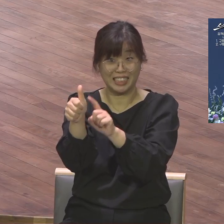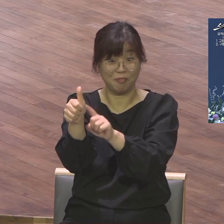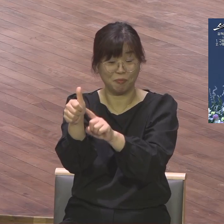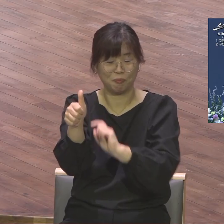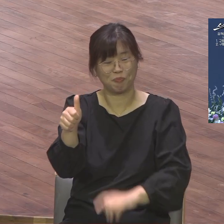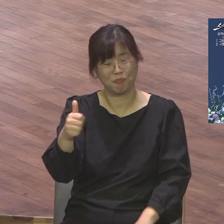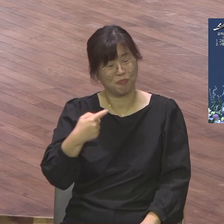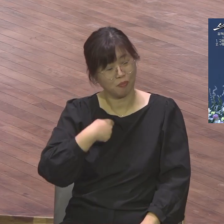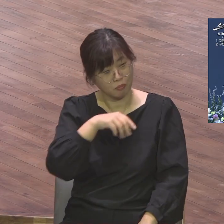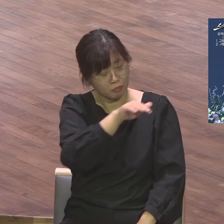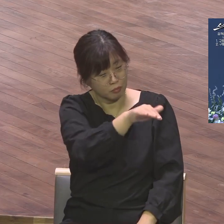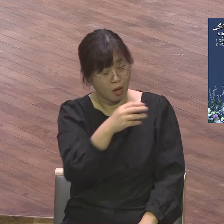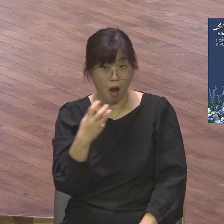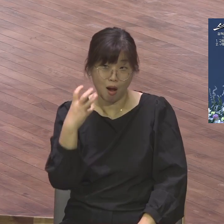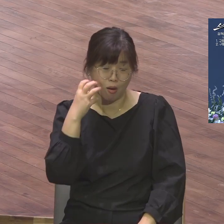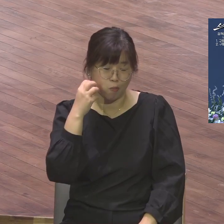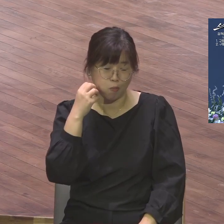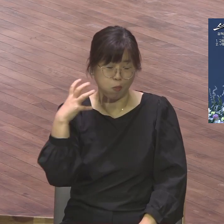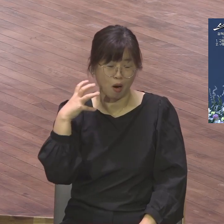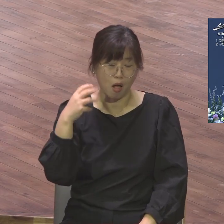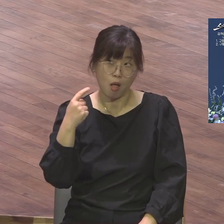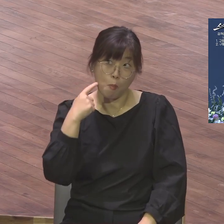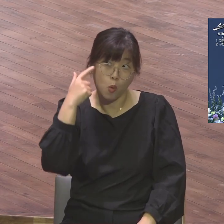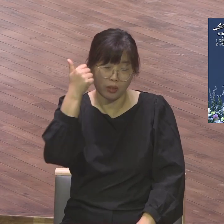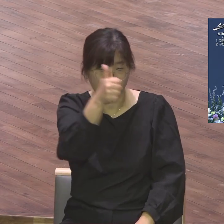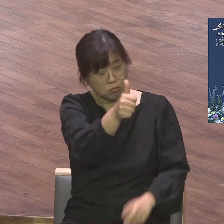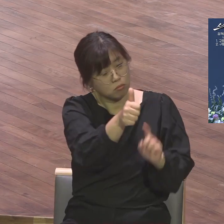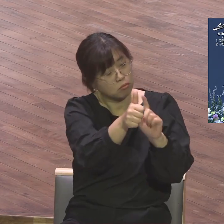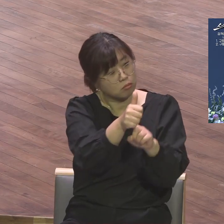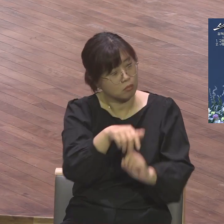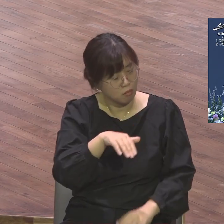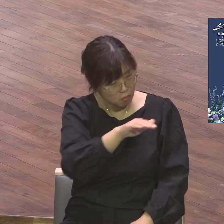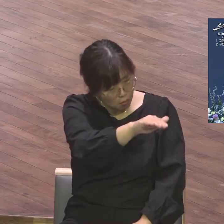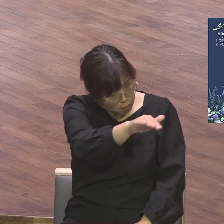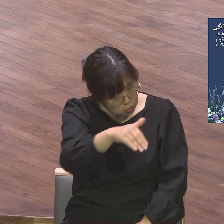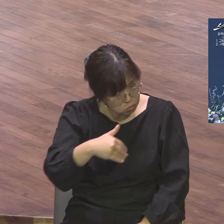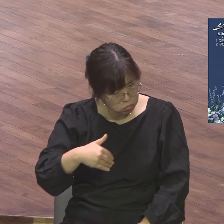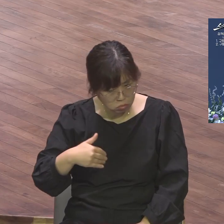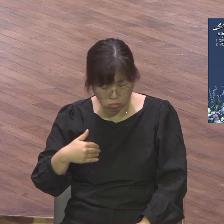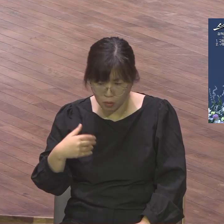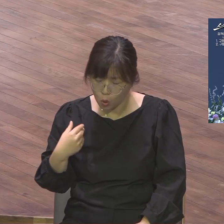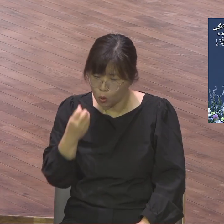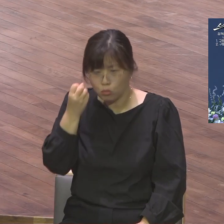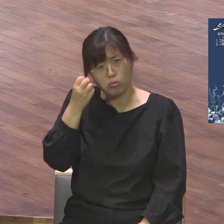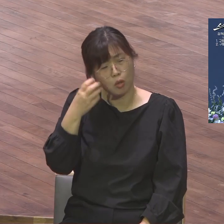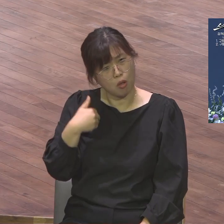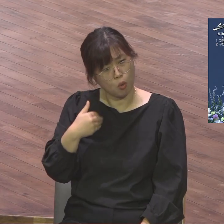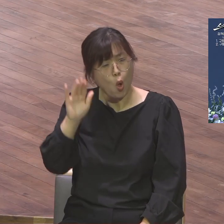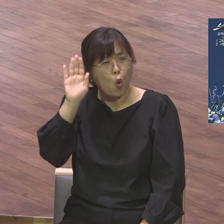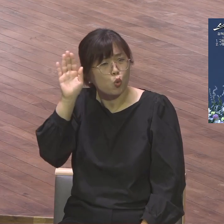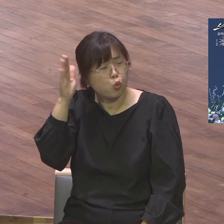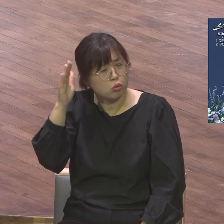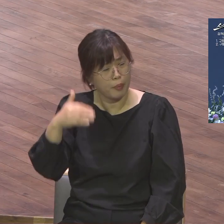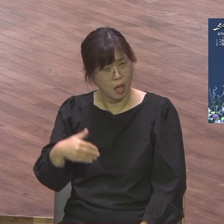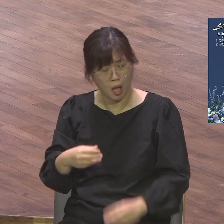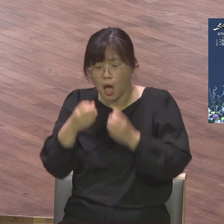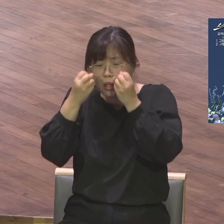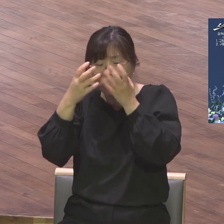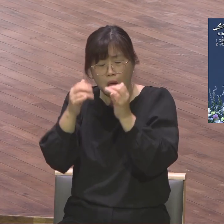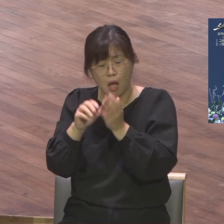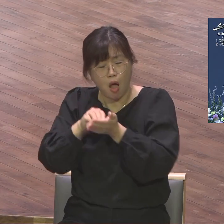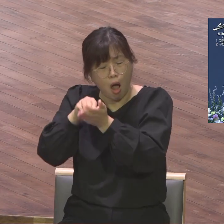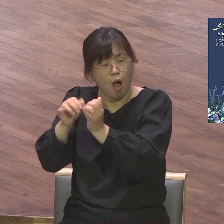그래 인모지를 쓰면 되나요? 10월 20일날 모든 교구 실적을 다 체크하니까 그날